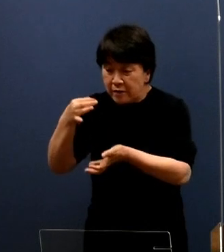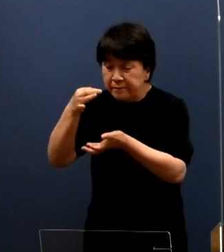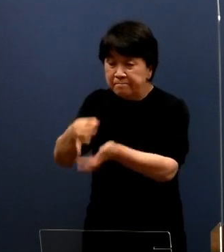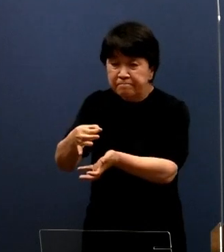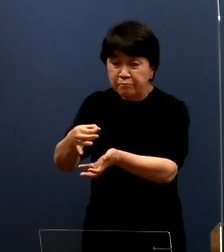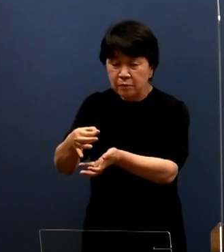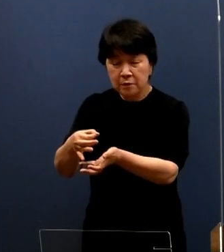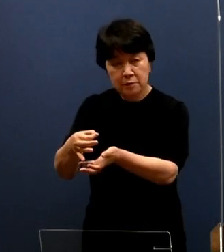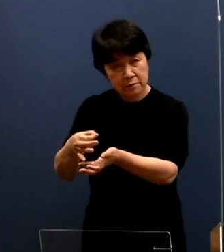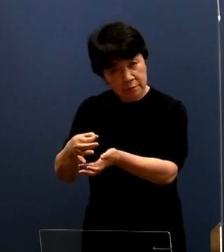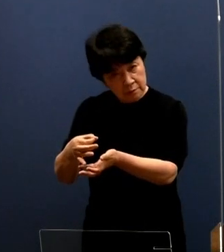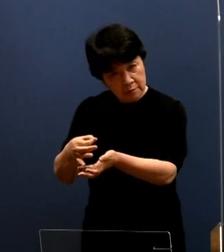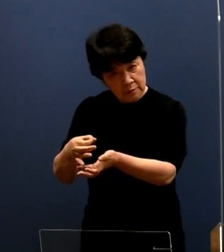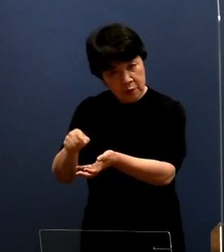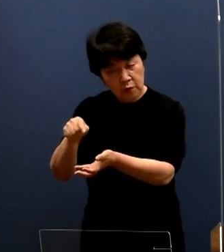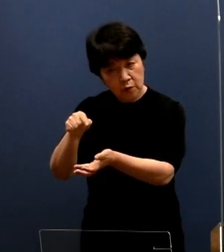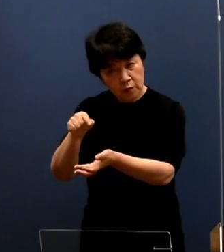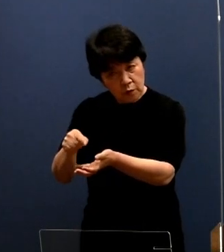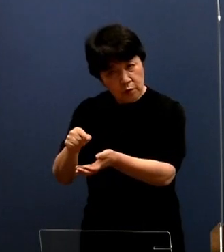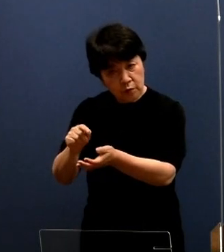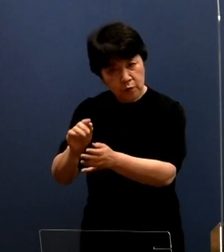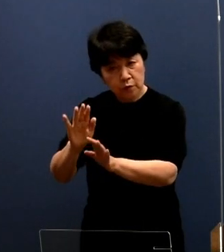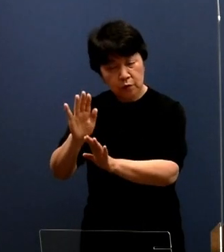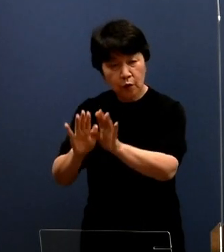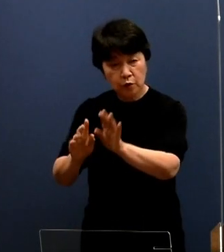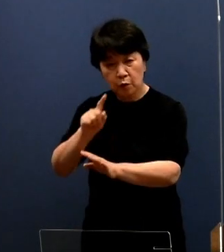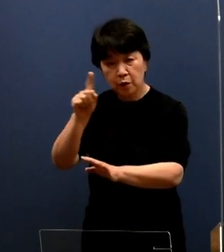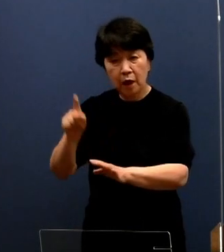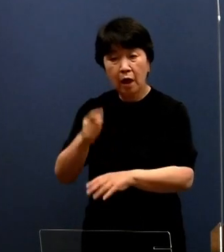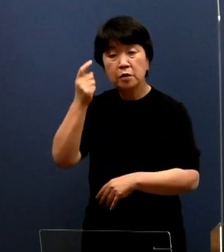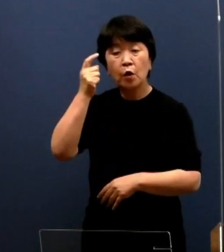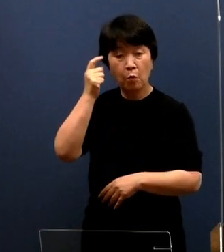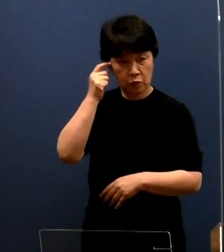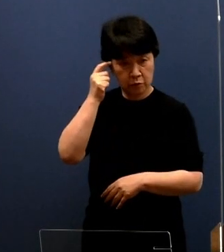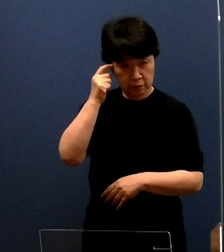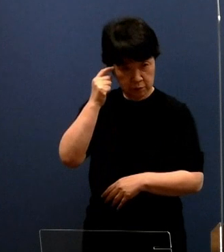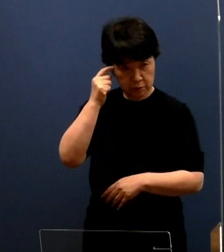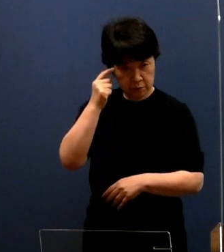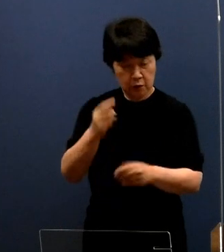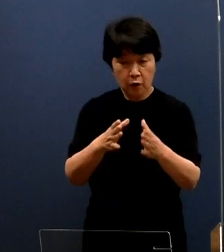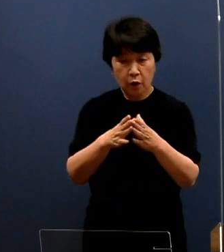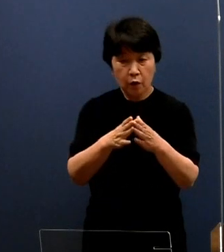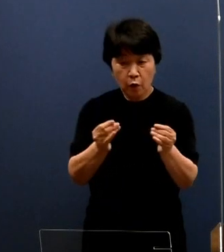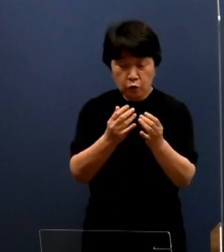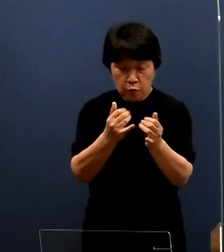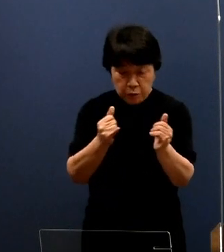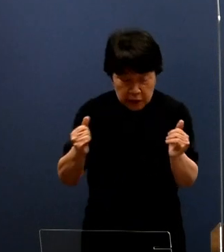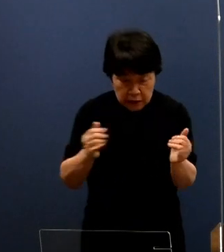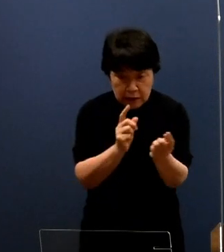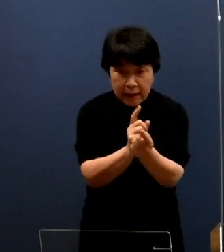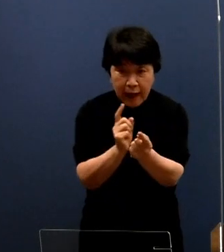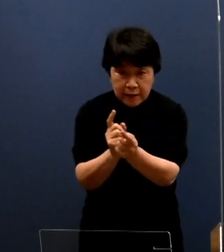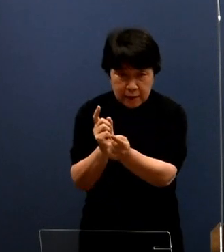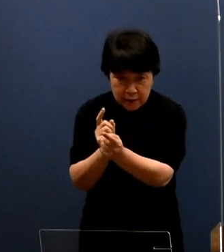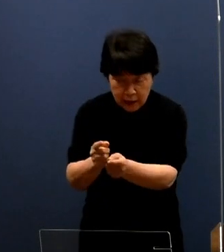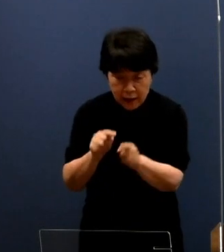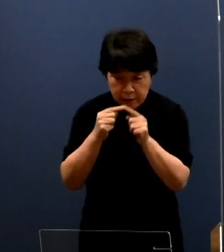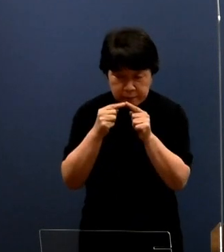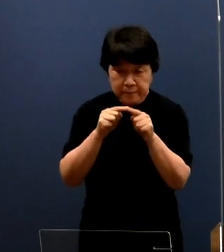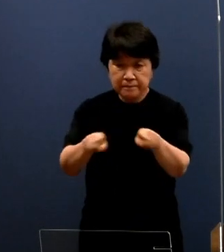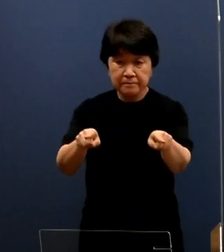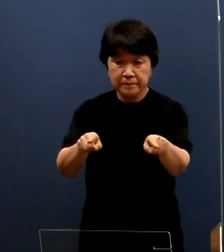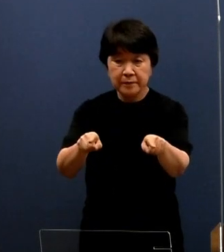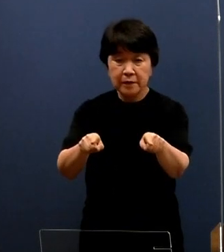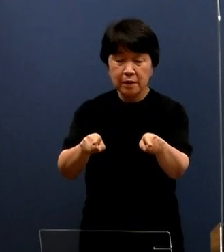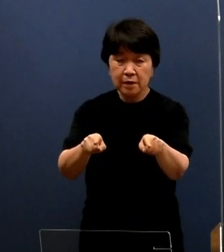ると正しい状況じゃないかと思いますので、国民に対して何かを強いるという意味での、国葬的な要素がない国葬だ